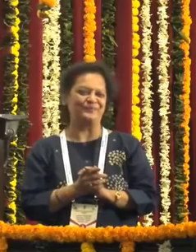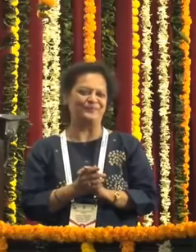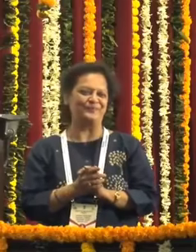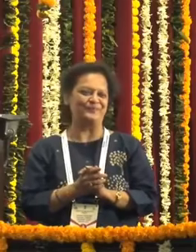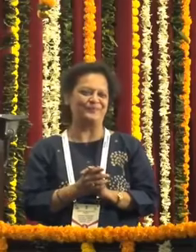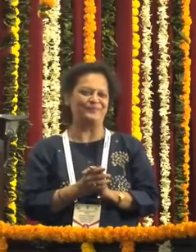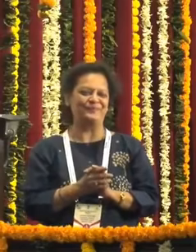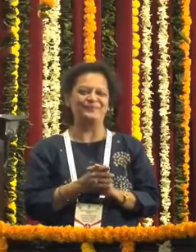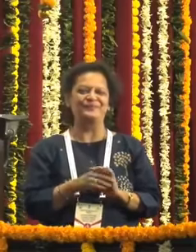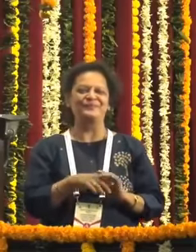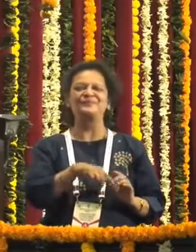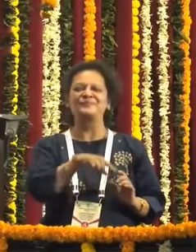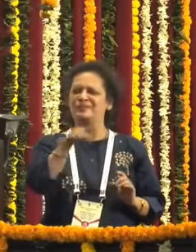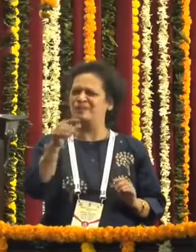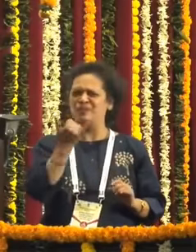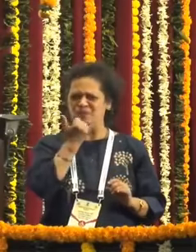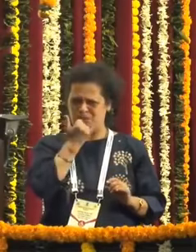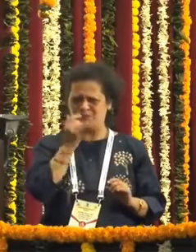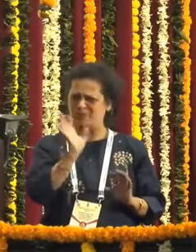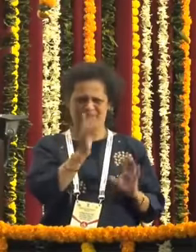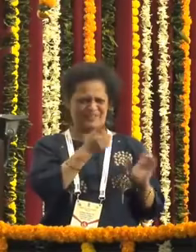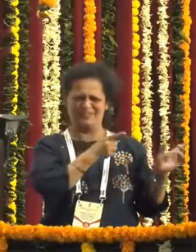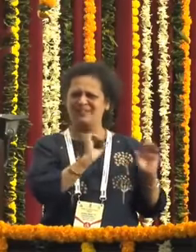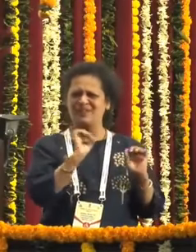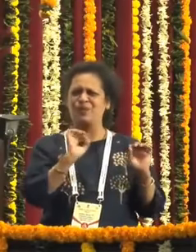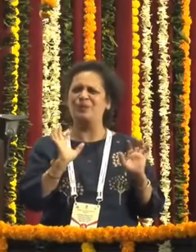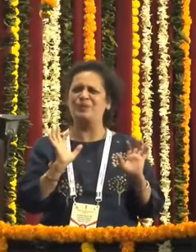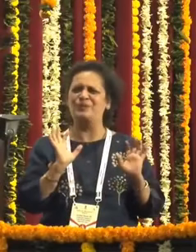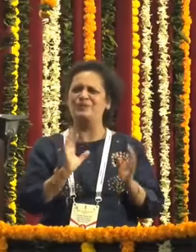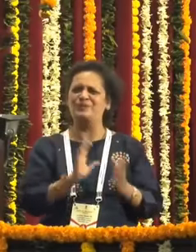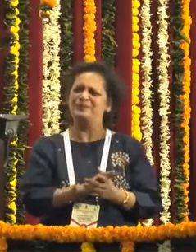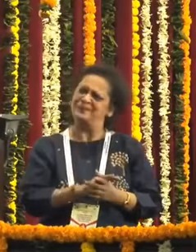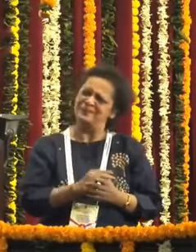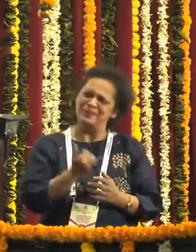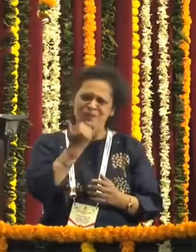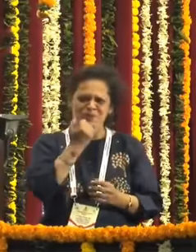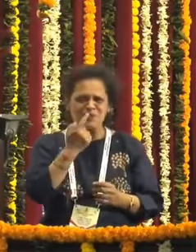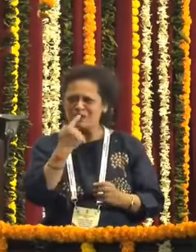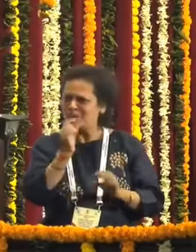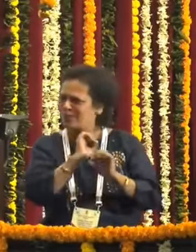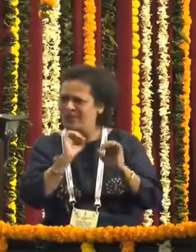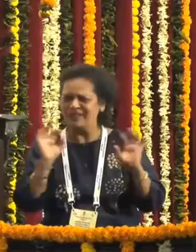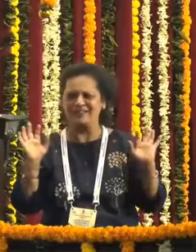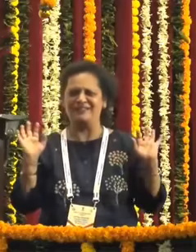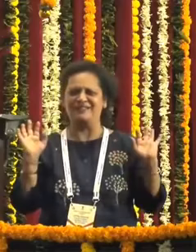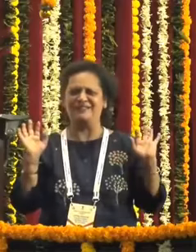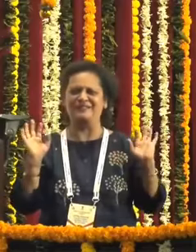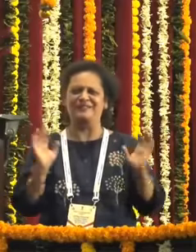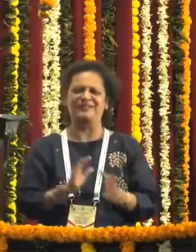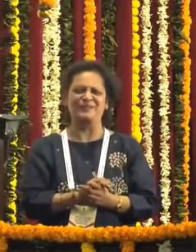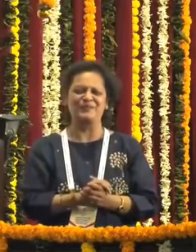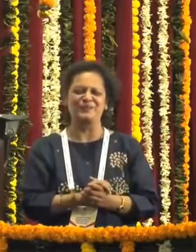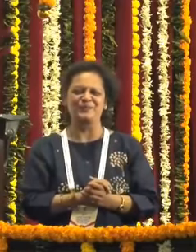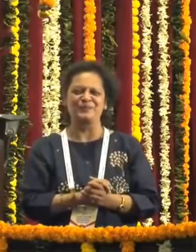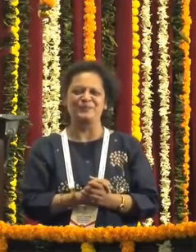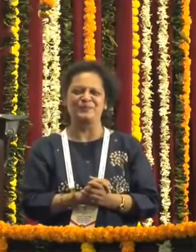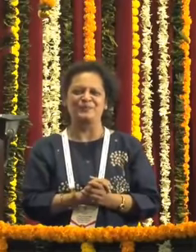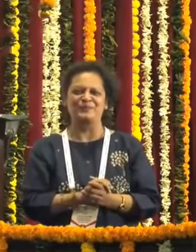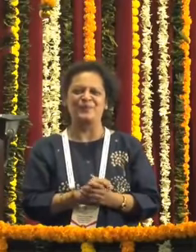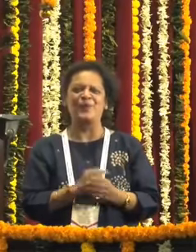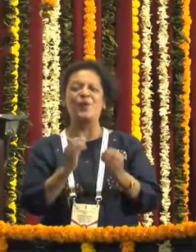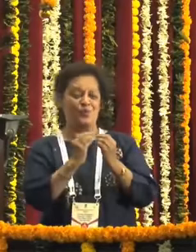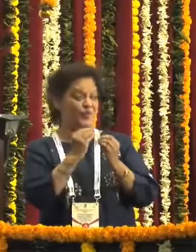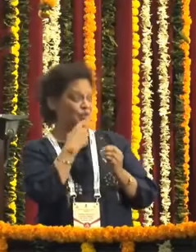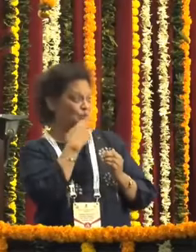मी असं काय चुकीचं काम करणारा माणूस नाही, चुकीचं बोलणाराही मी माणूस नाही, पण कधी कधी बच्चू